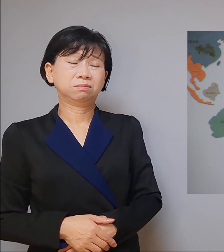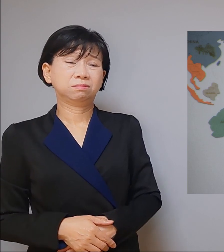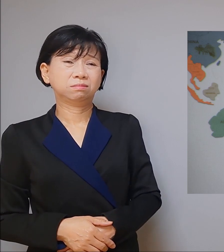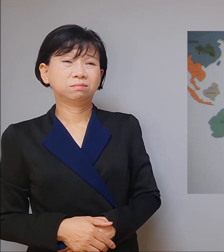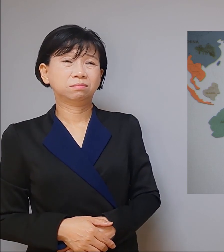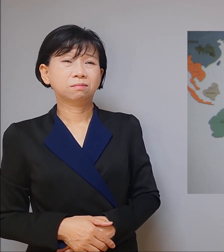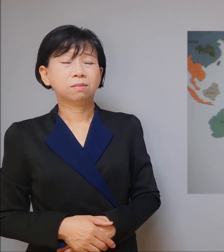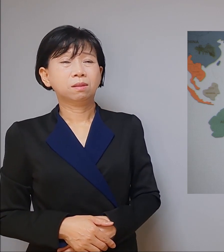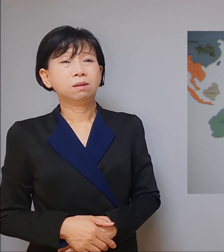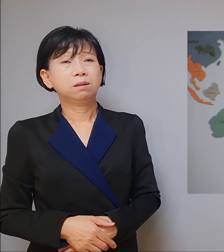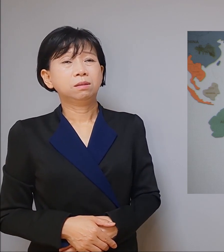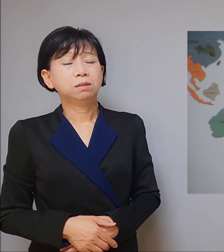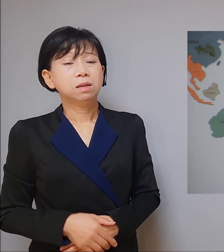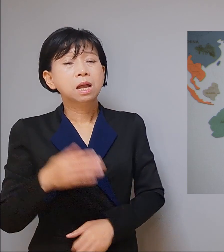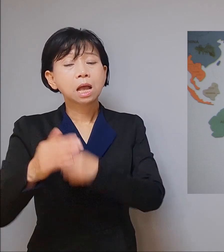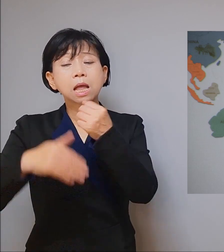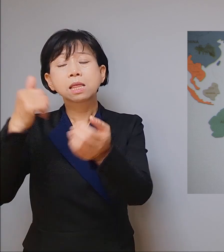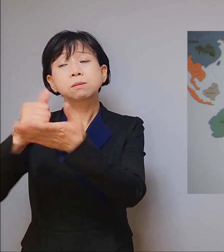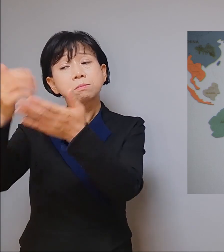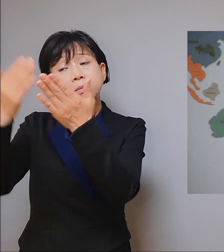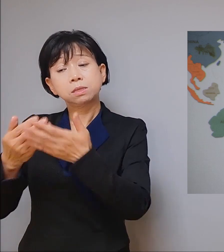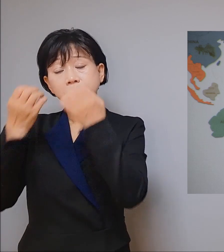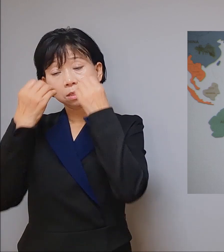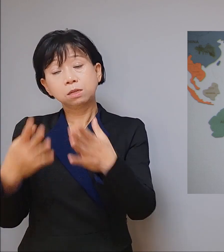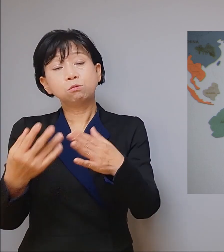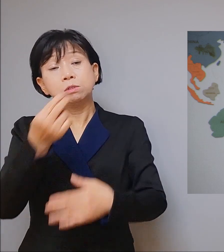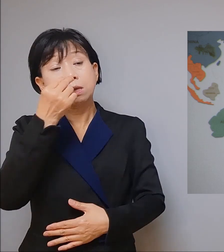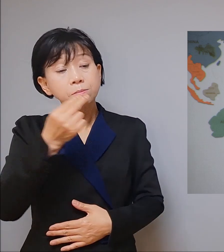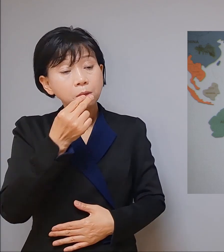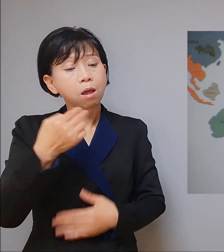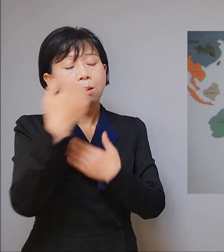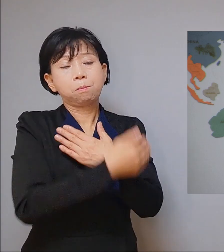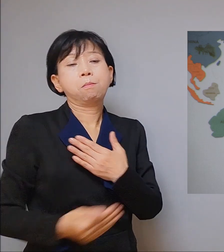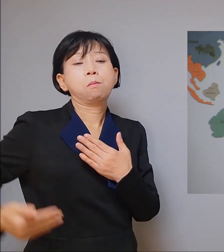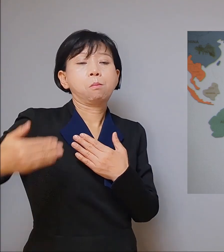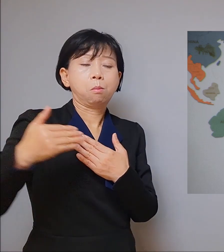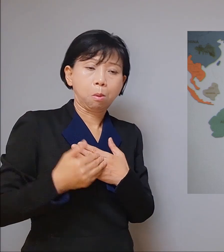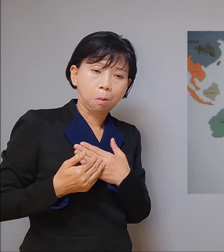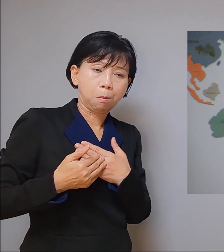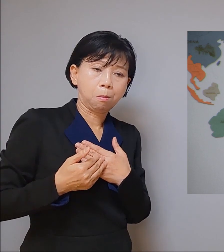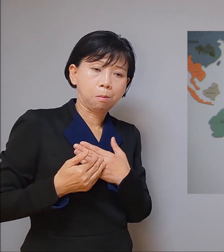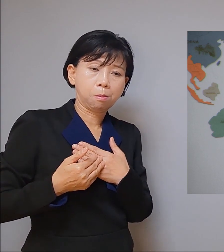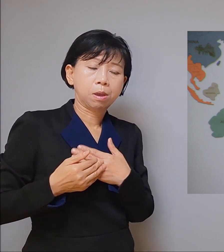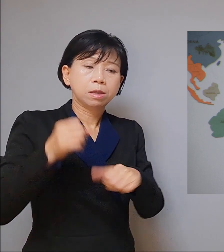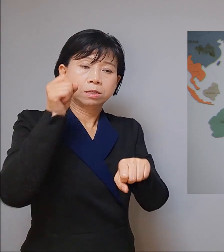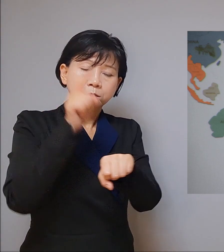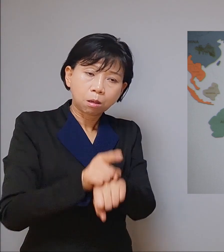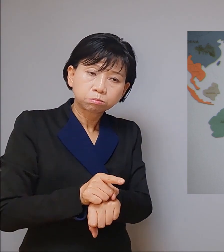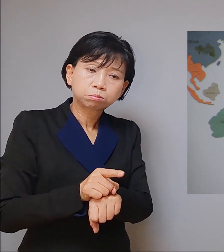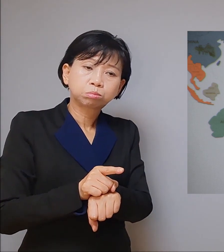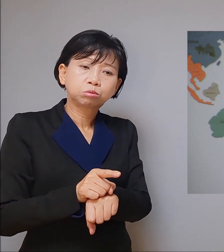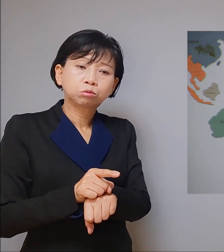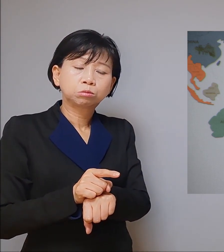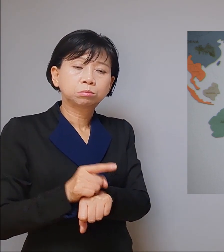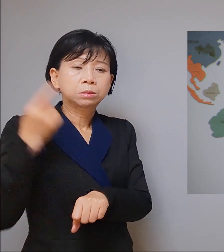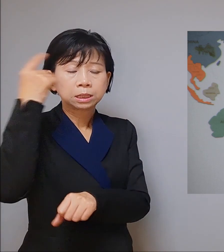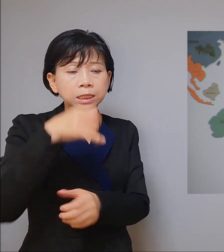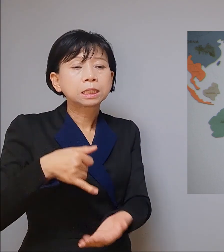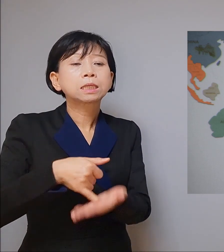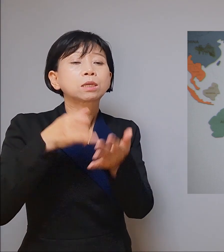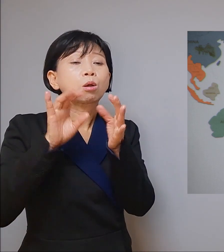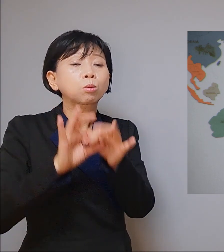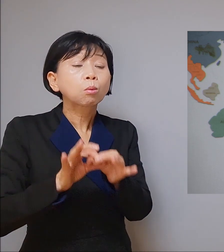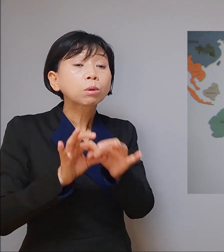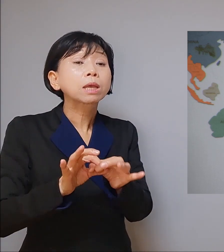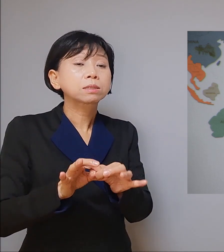아닙니다. 우리가 하나님께 받은 새로운 생명은요 우리의 몸과 또 우리의 성품, 캐릭터, 우리의 인격을